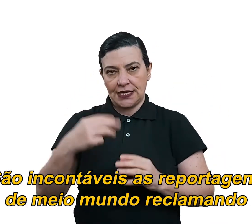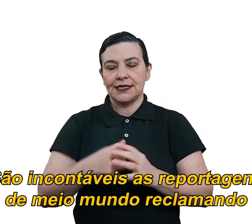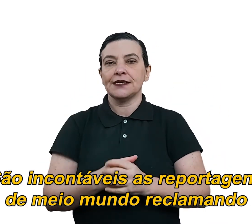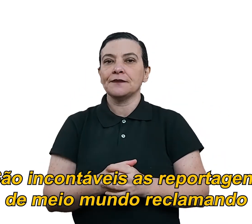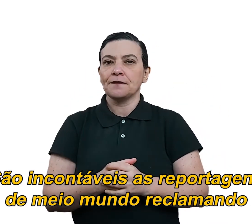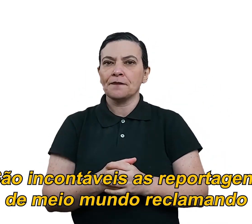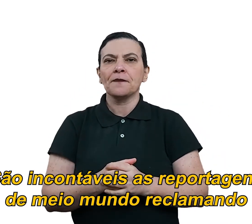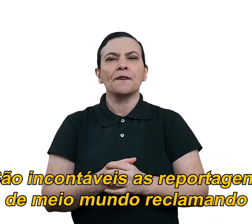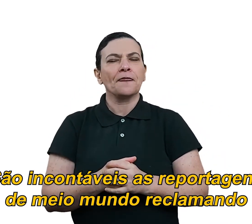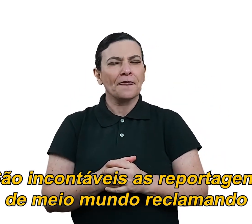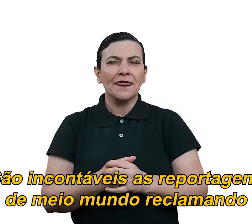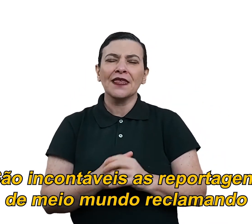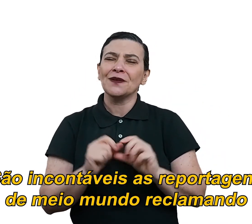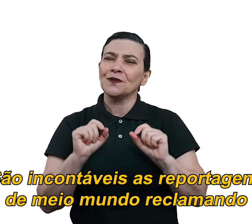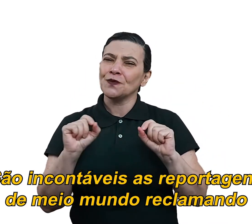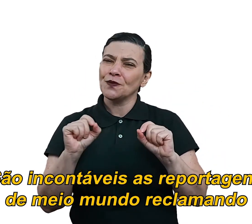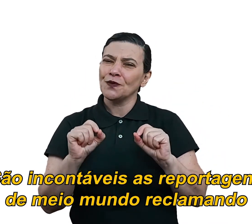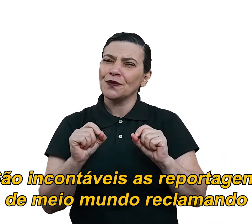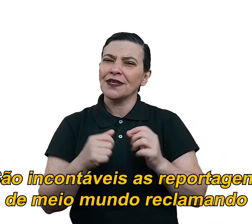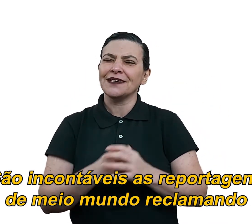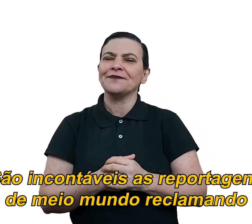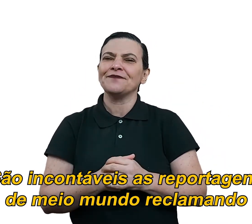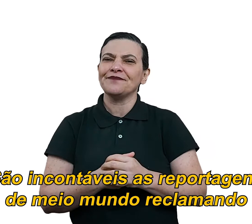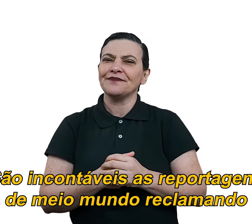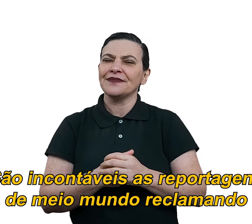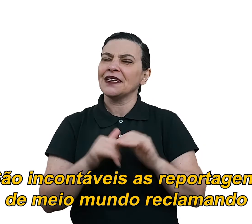2013. São incontáveis